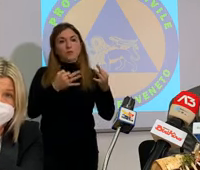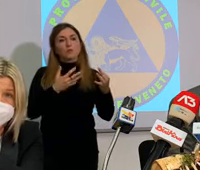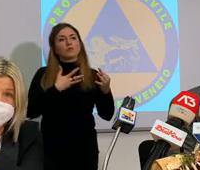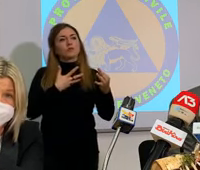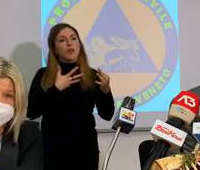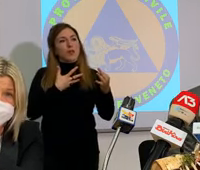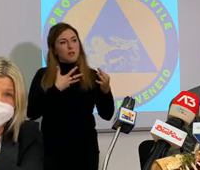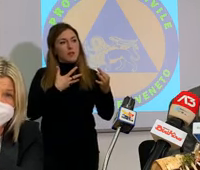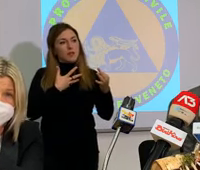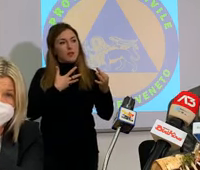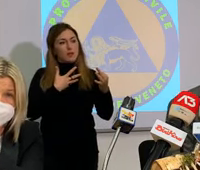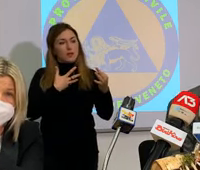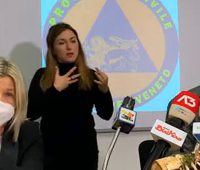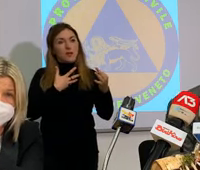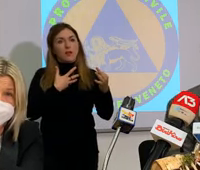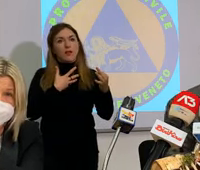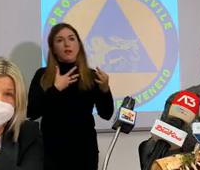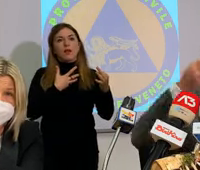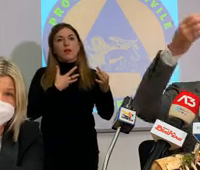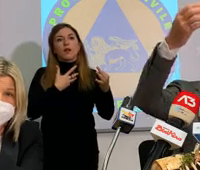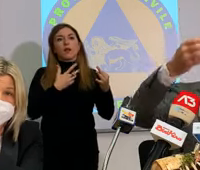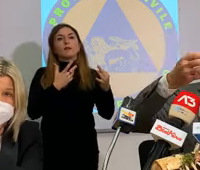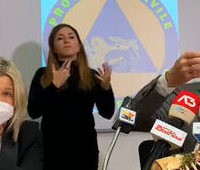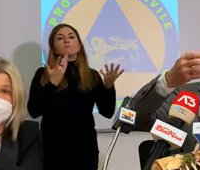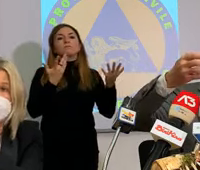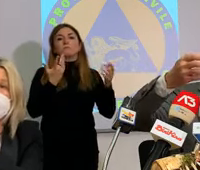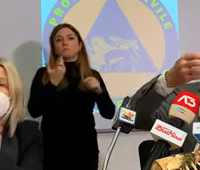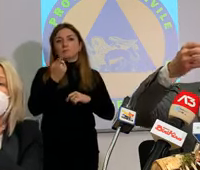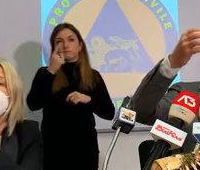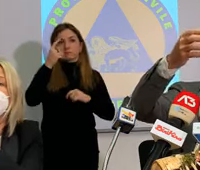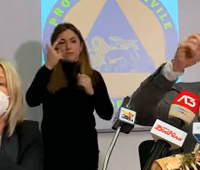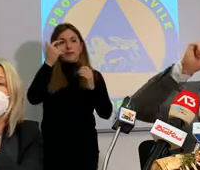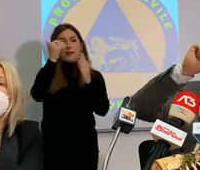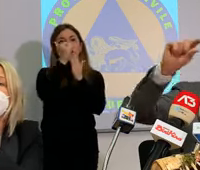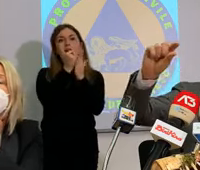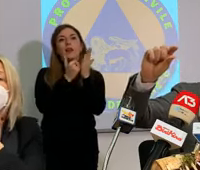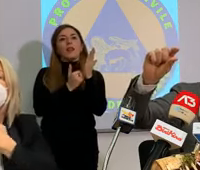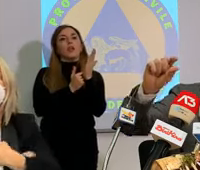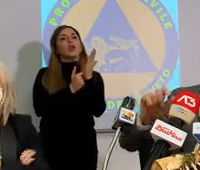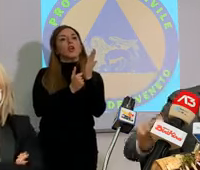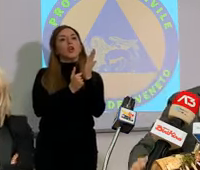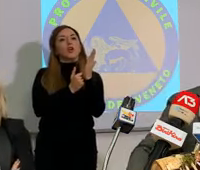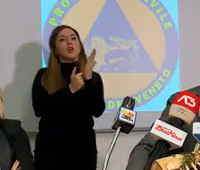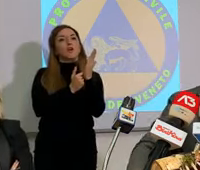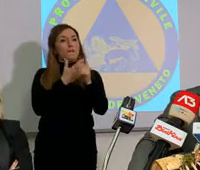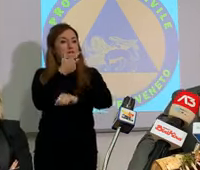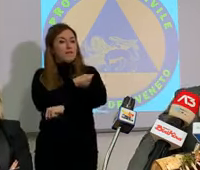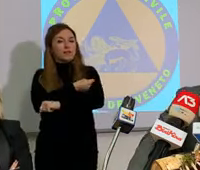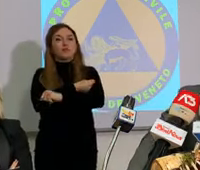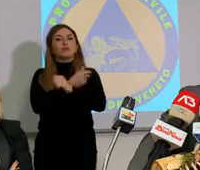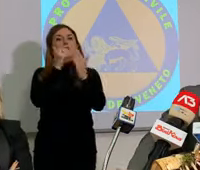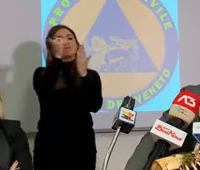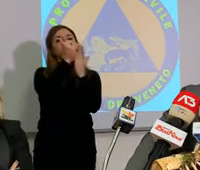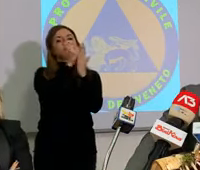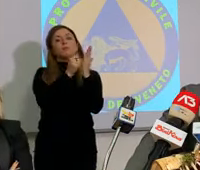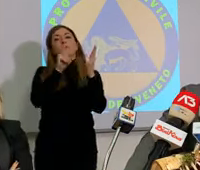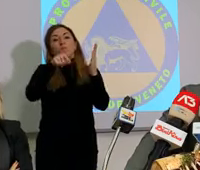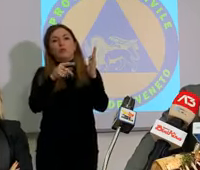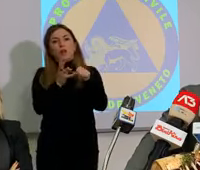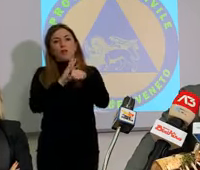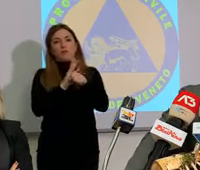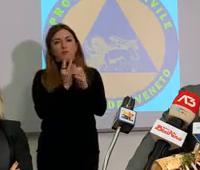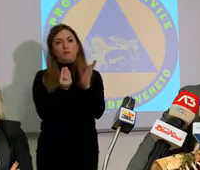sessione nuova che è quello del covip quindi voi troverete nelle vostre vaccinazioni anche il covip poi no voi chi